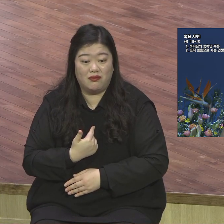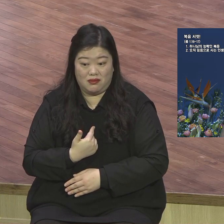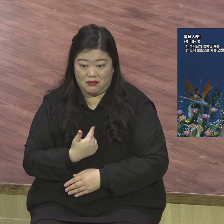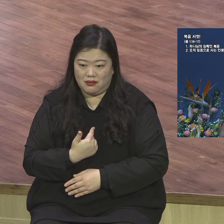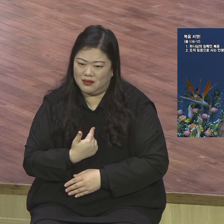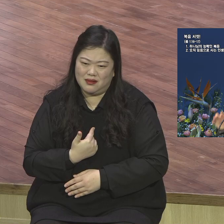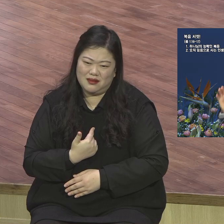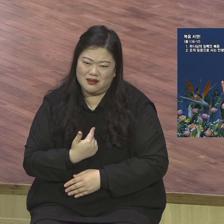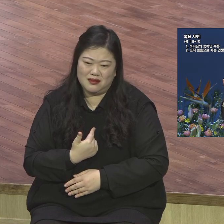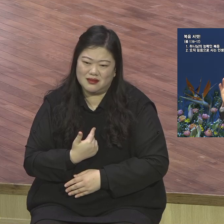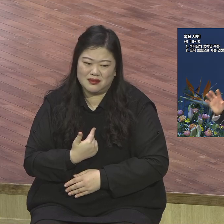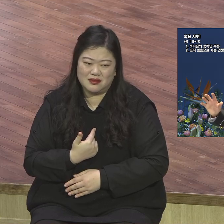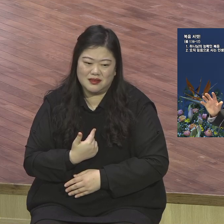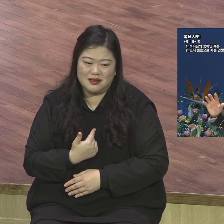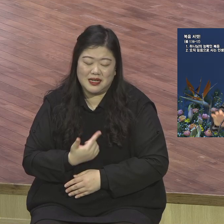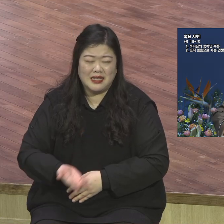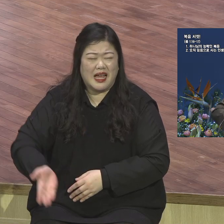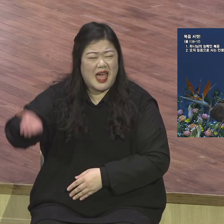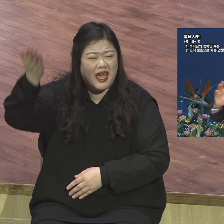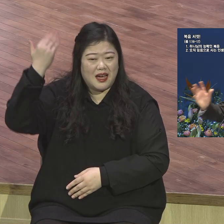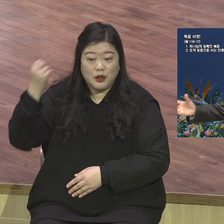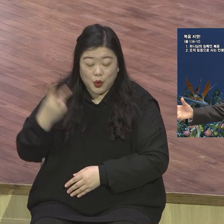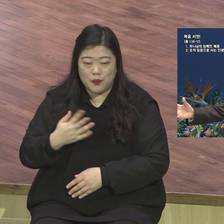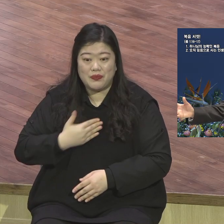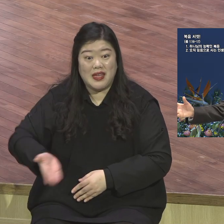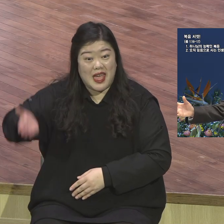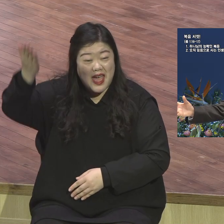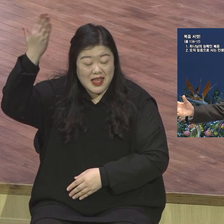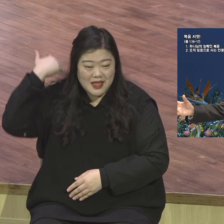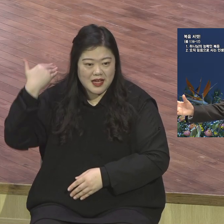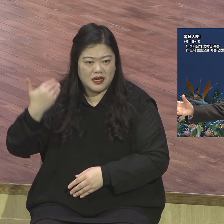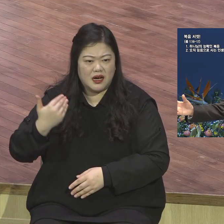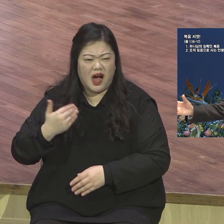좀 잘못된 거 거기 잡혀가지고 계속 과거로 돌아가,